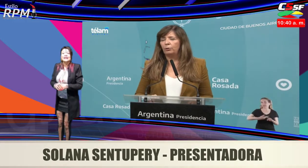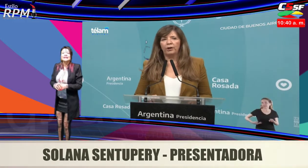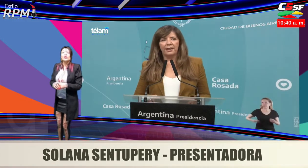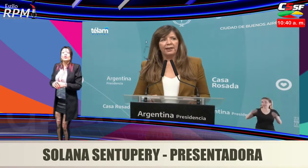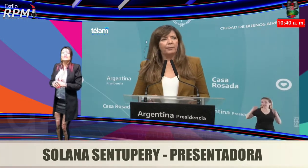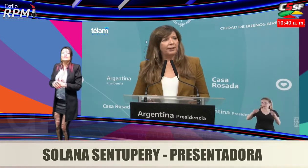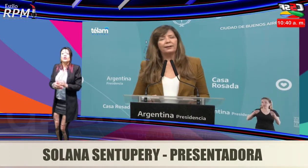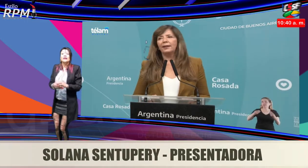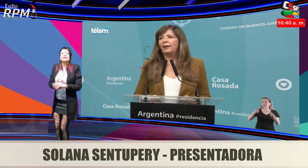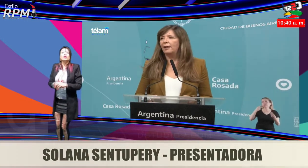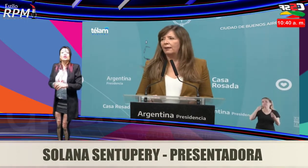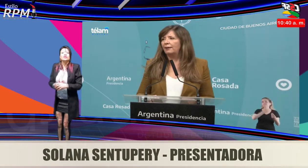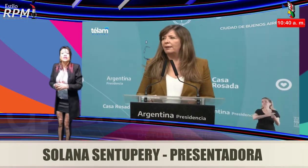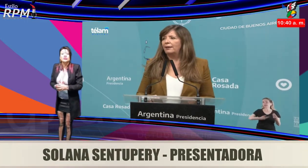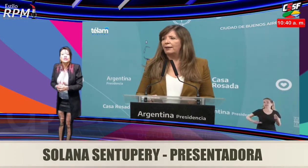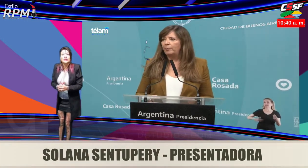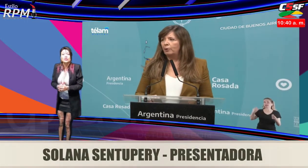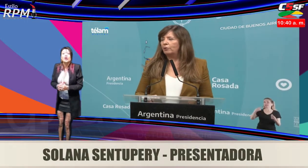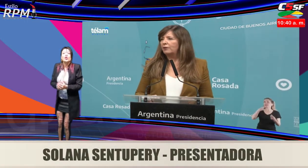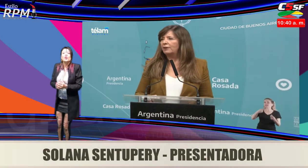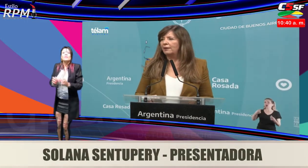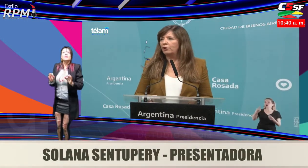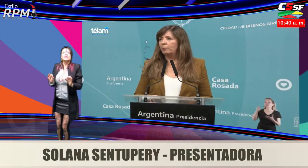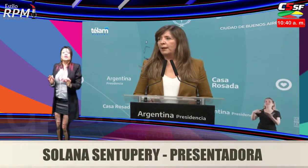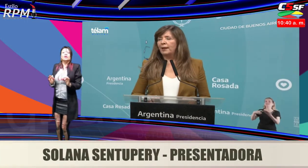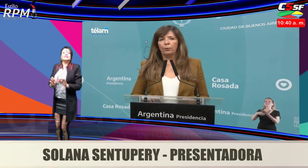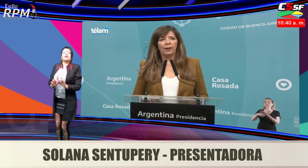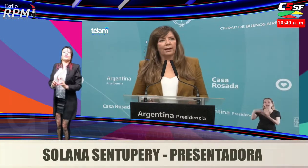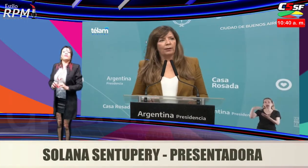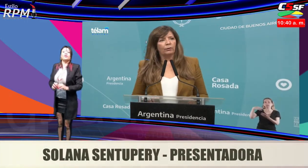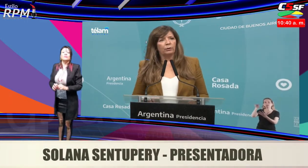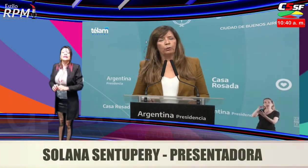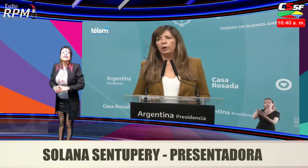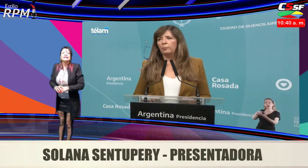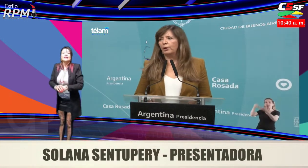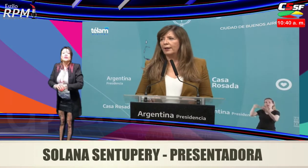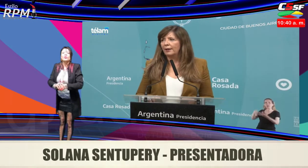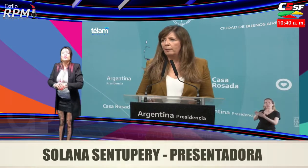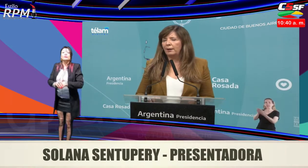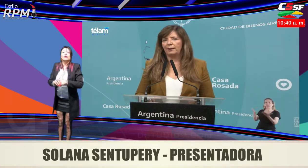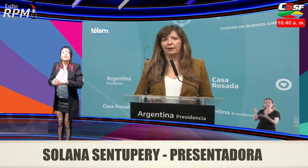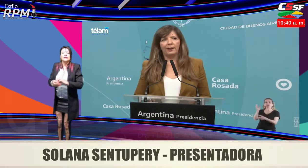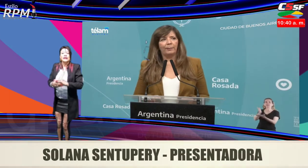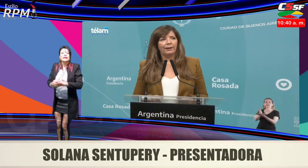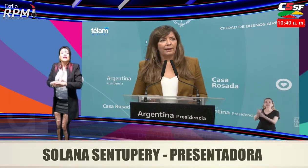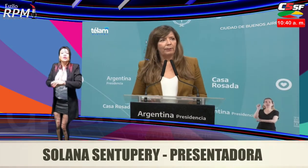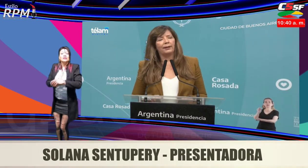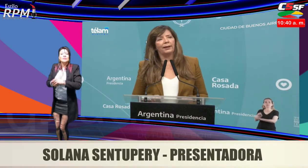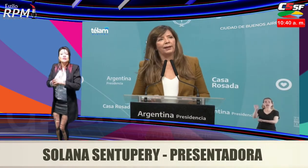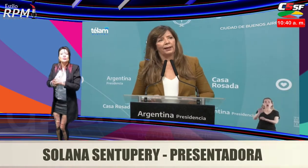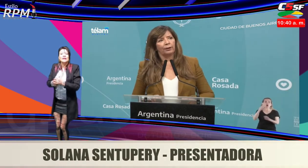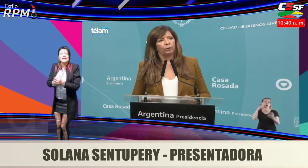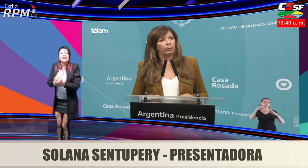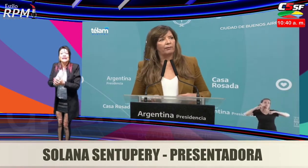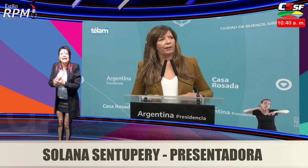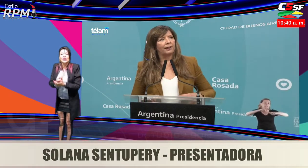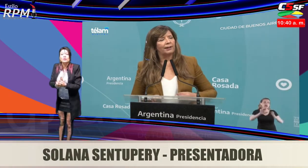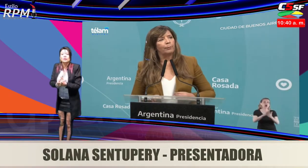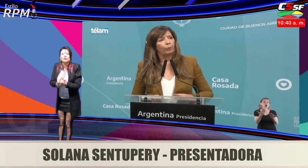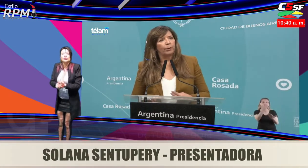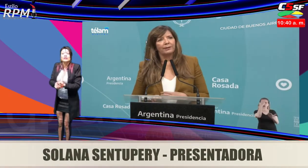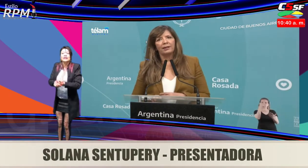y argumentó que en todos estos años no ha permitido que se lo reforme desde ningún punto de vista. Lo que también asume es que hay